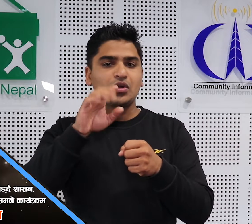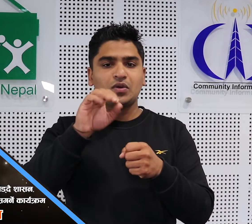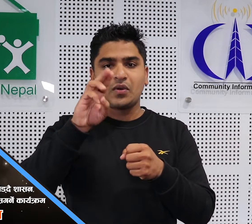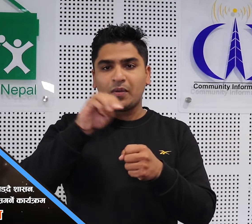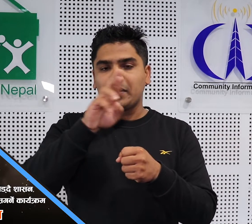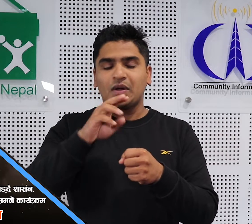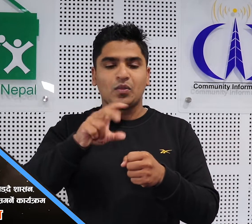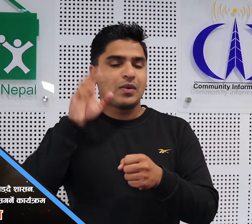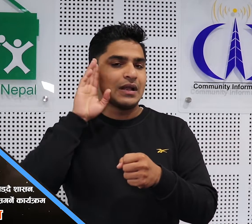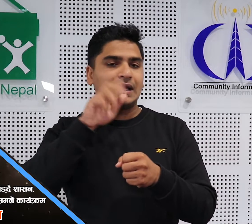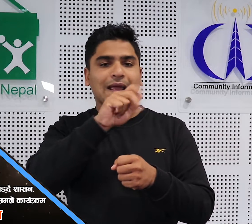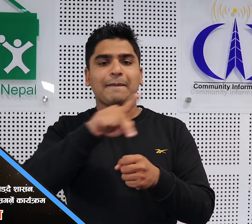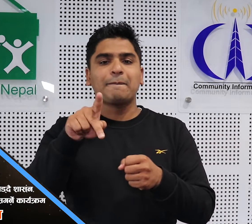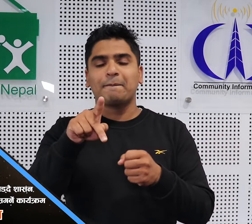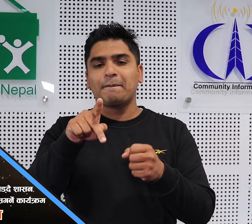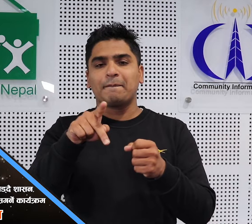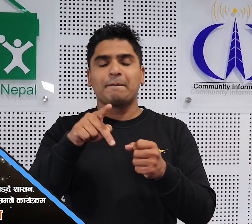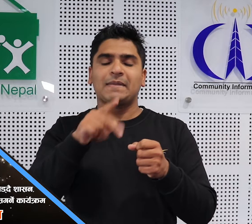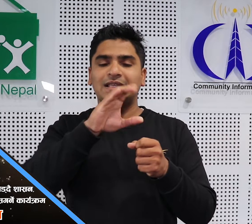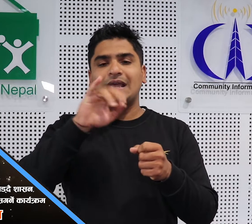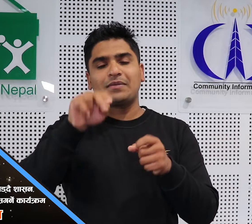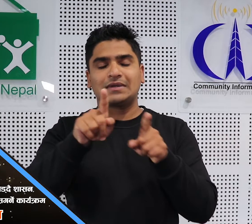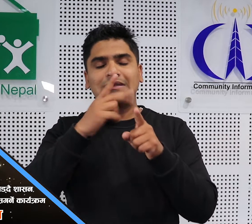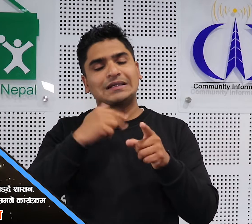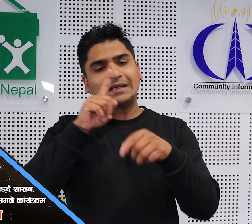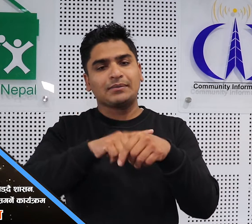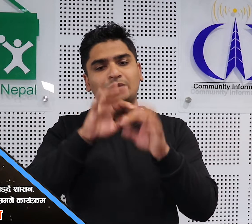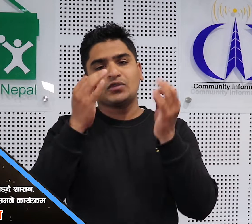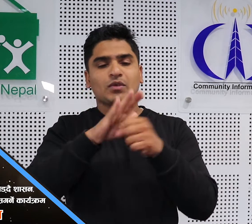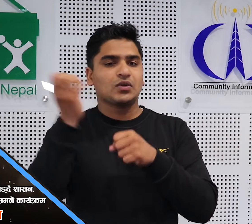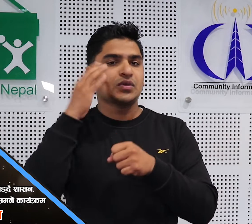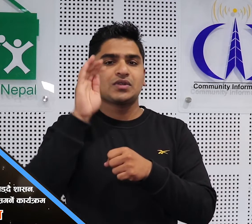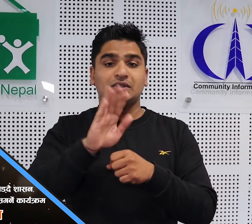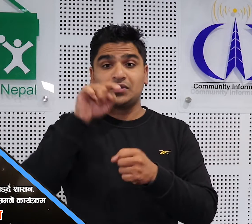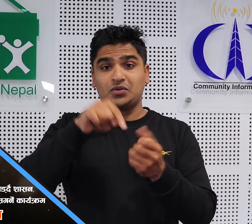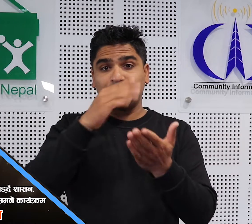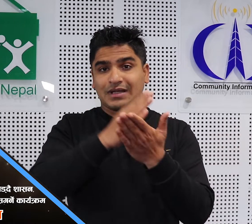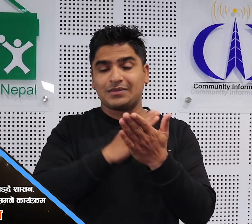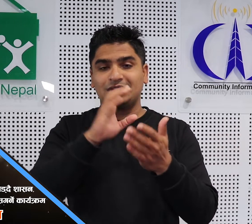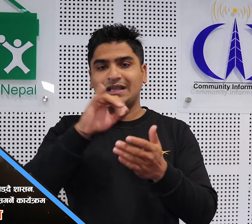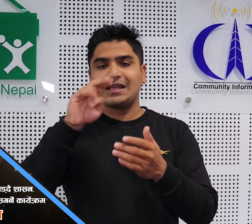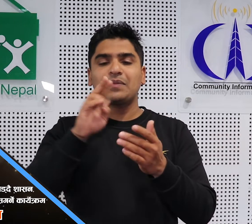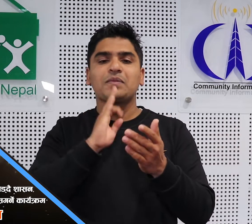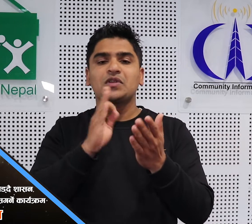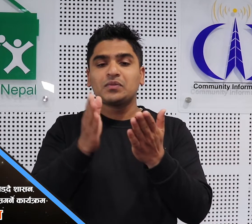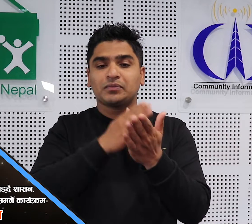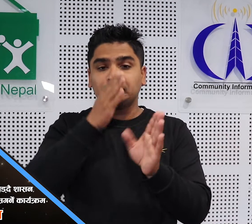एप सिआइएनमा पनि चाहेको बेला विश्वभरि नै सुन्न सक्नुहुन्छ। तपाईँले यो कार्यक्रम सिआइएनको फेसबुक पेजमा गएर